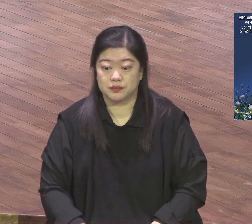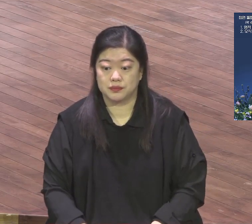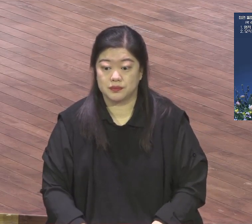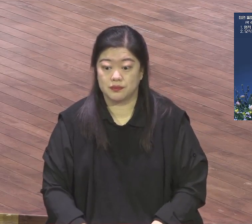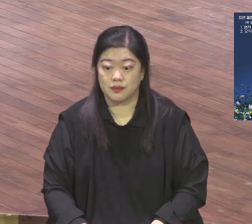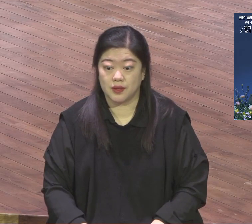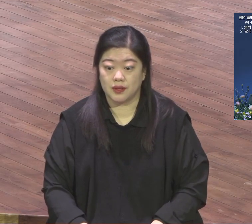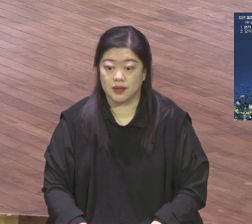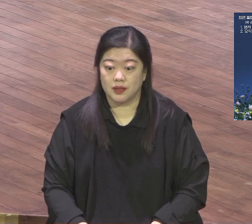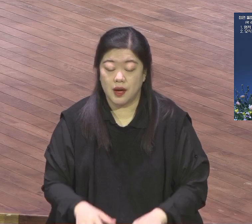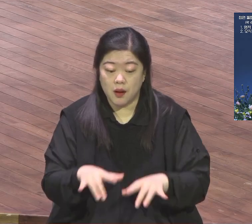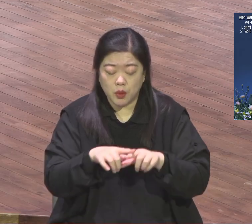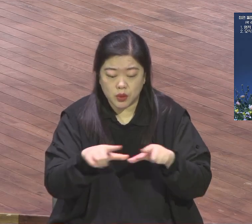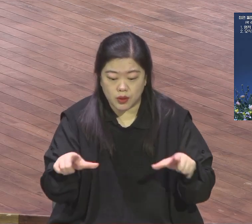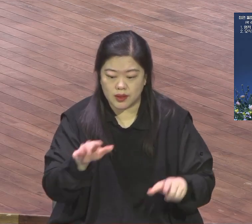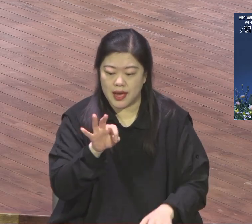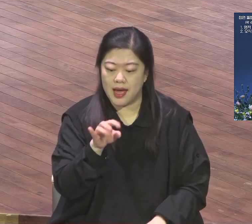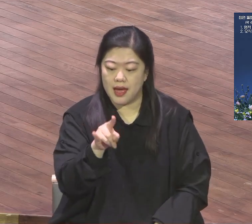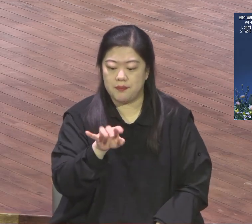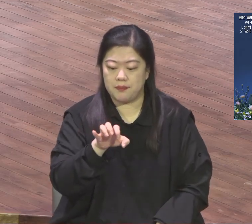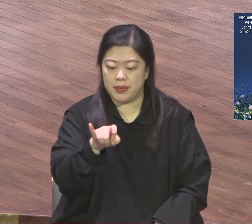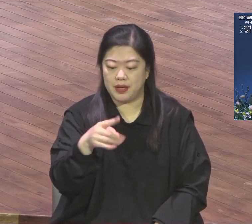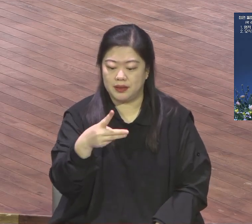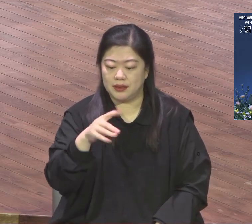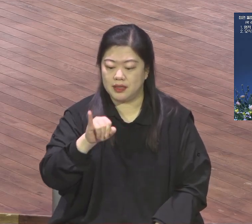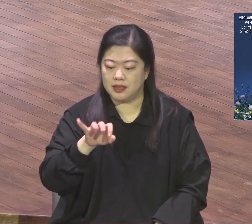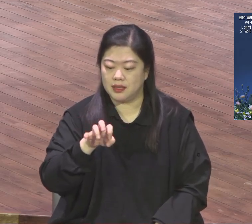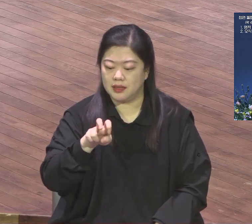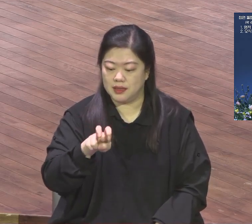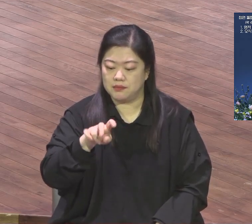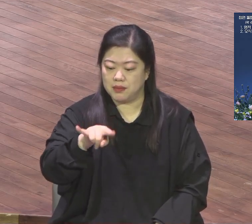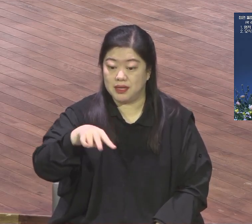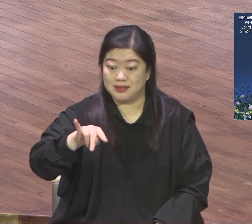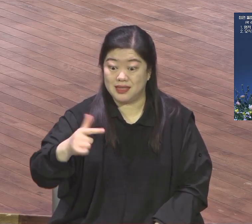그냥 에베테메션